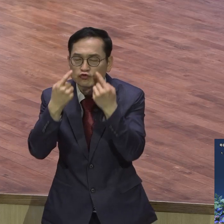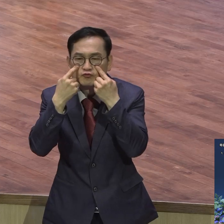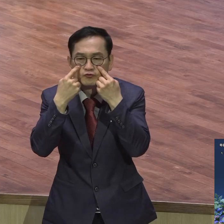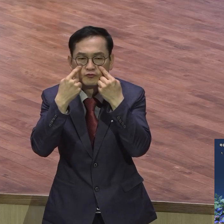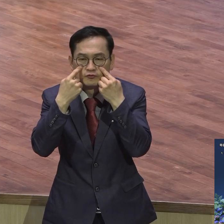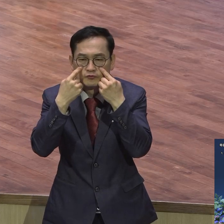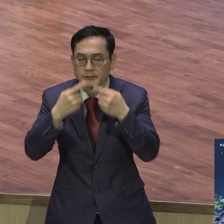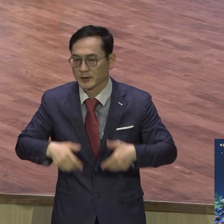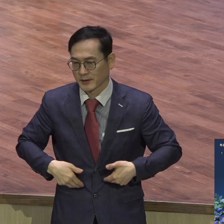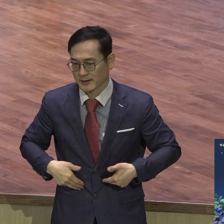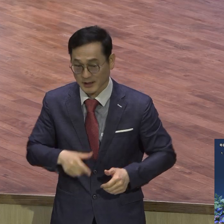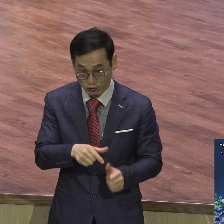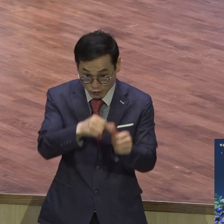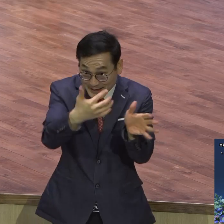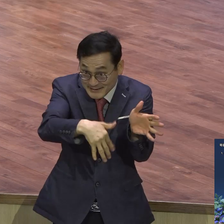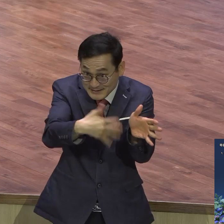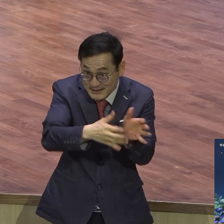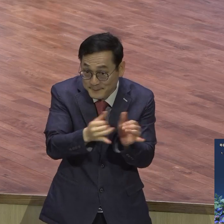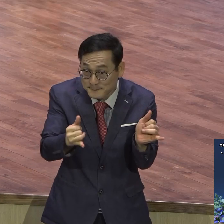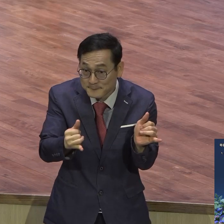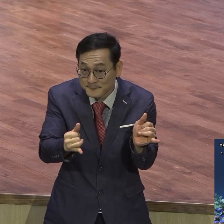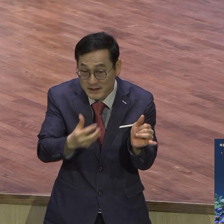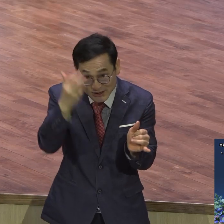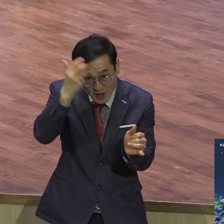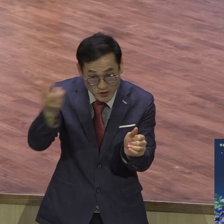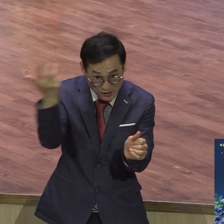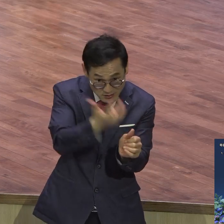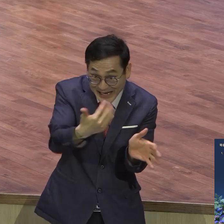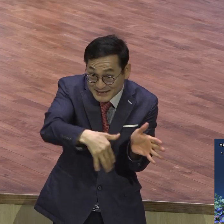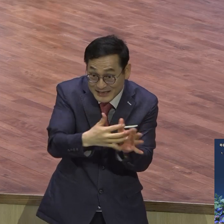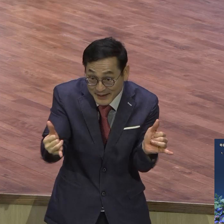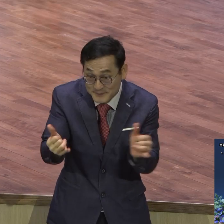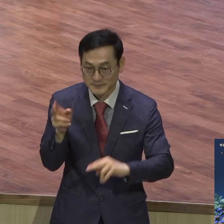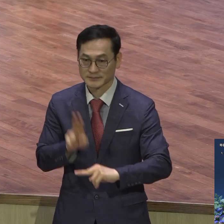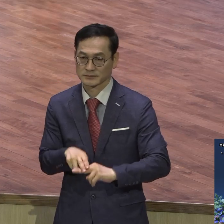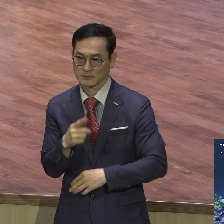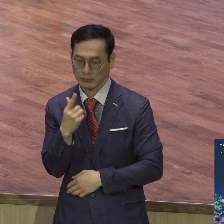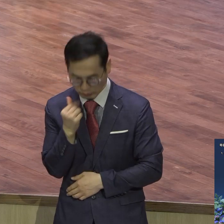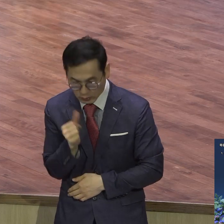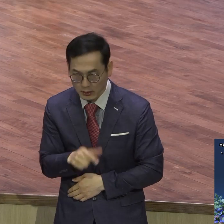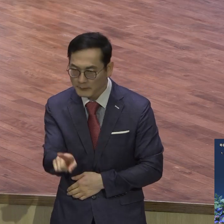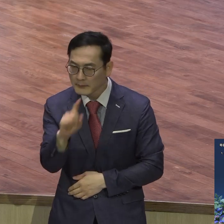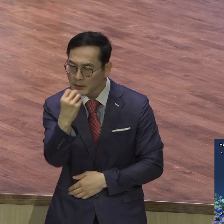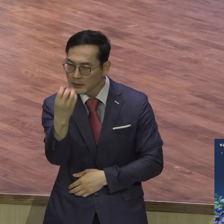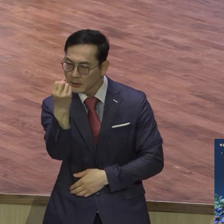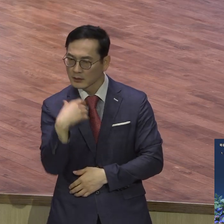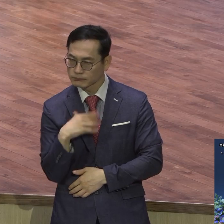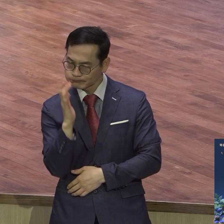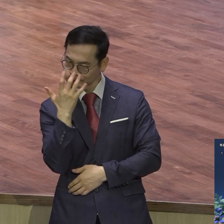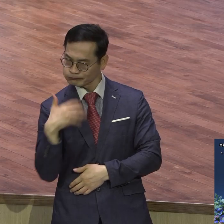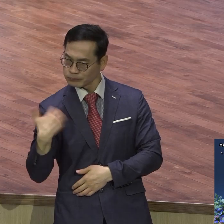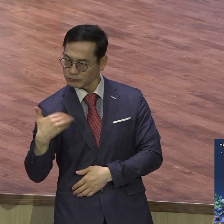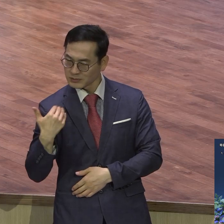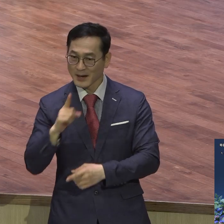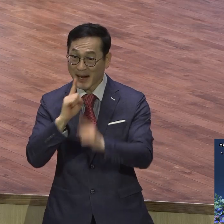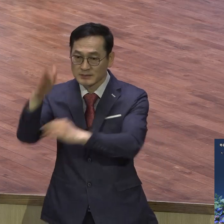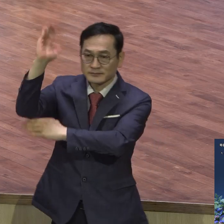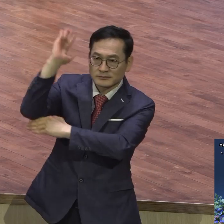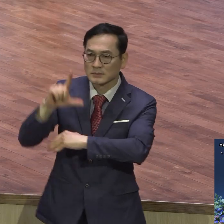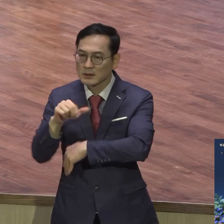구원받지 못한 사람은요. 성령이 없는 사람은 앉아서 졸아요. 왜? 무슨 말하는지 모르는 말을 하니까 앉아서